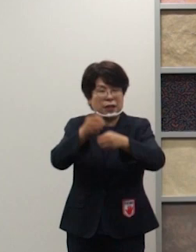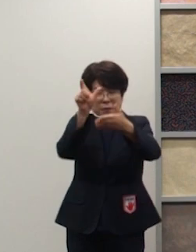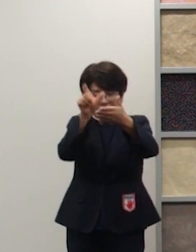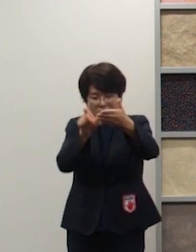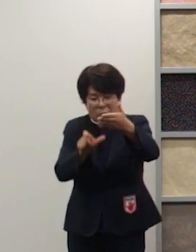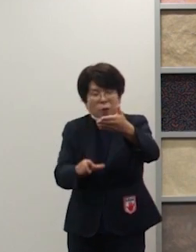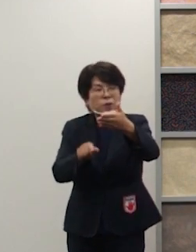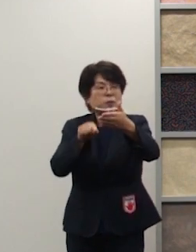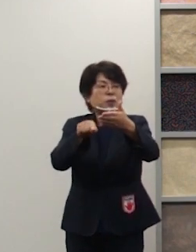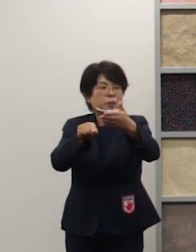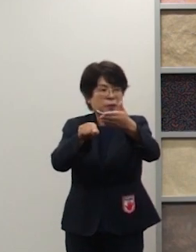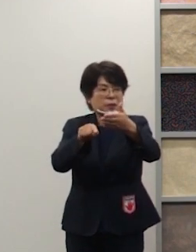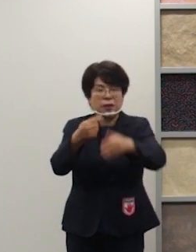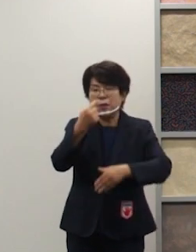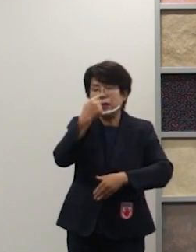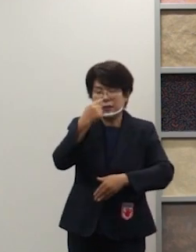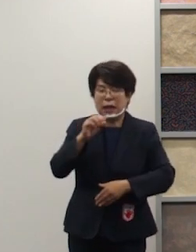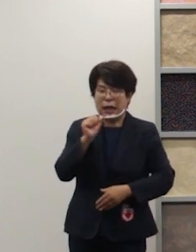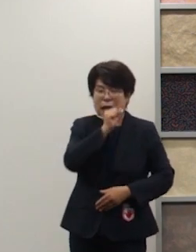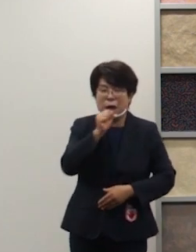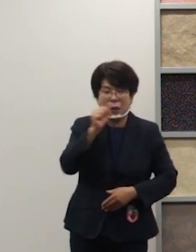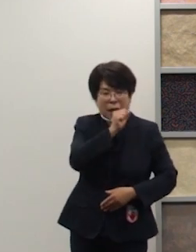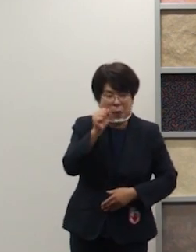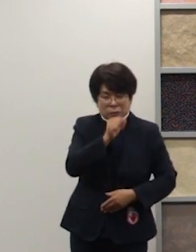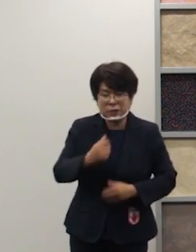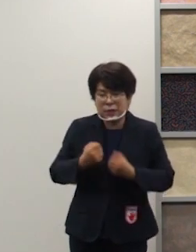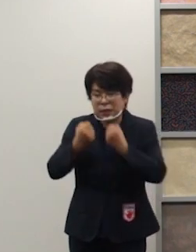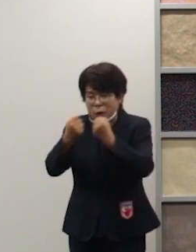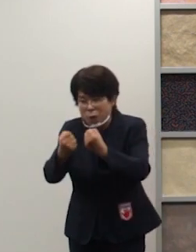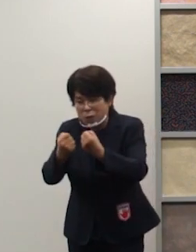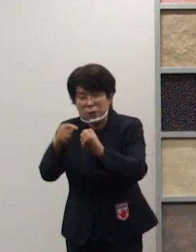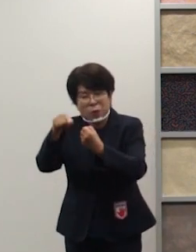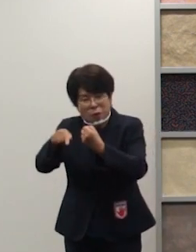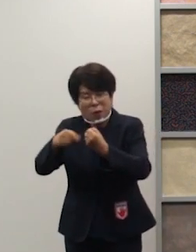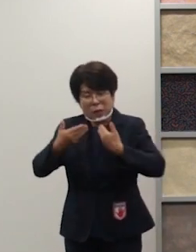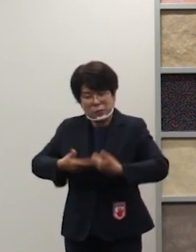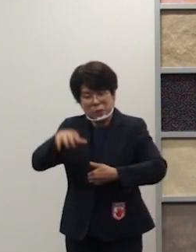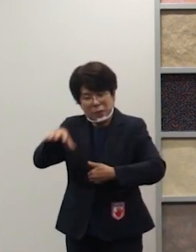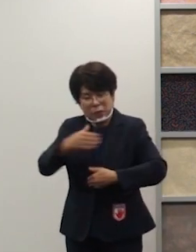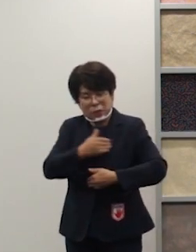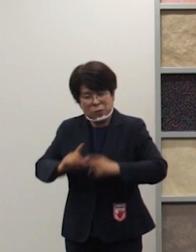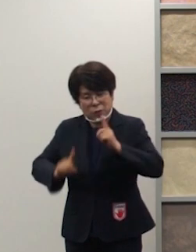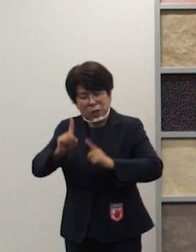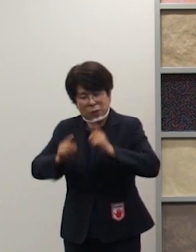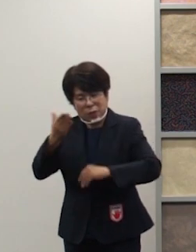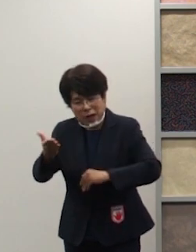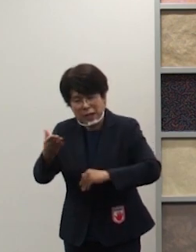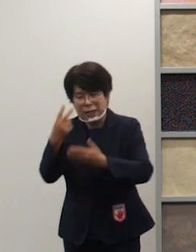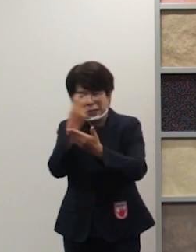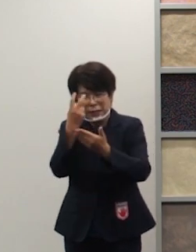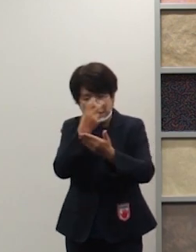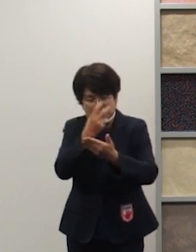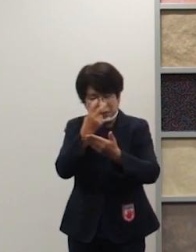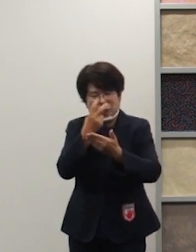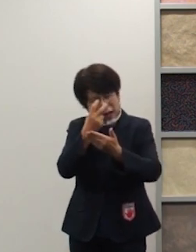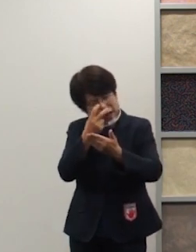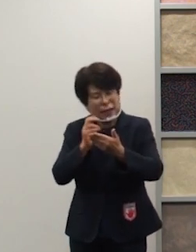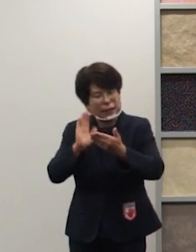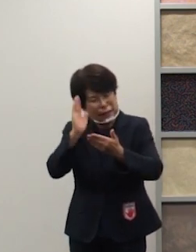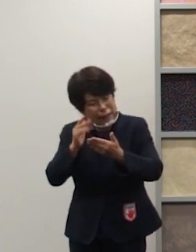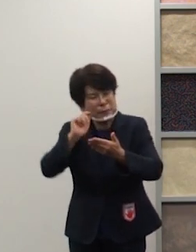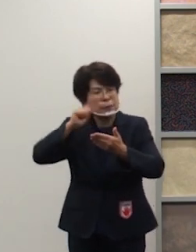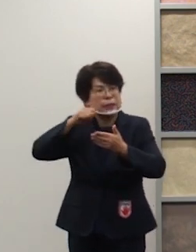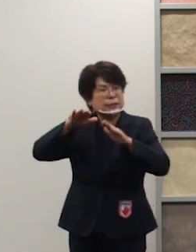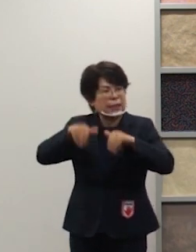ね、それを探すのすごい大変だったりとかですね、ホームページのどこにあるのかなって、トップページからすぐに行ける感じでもない